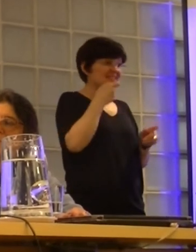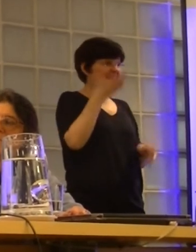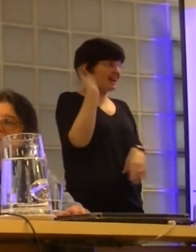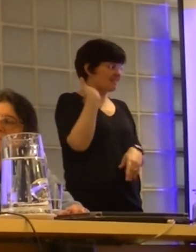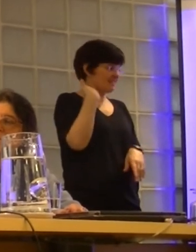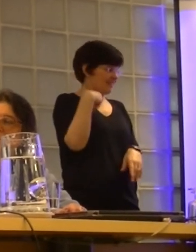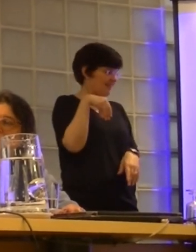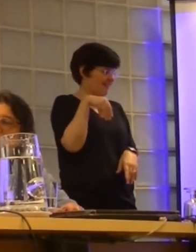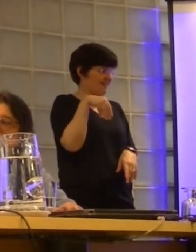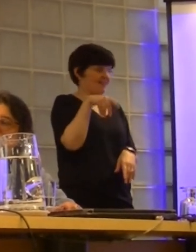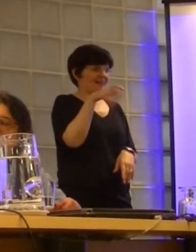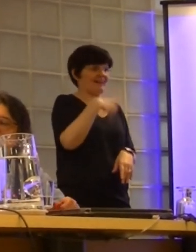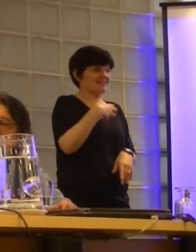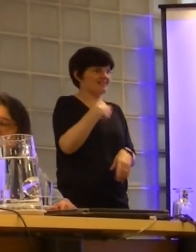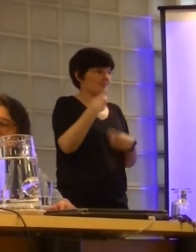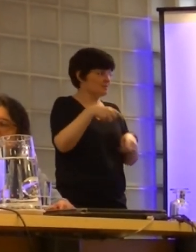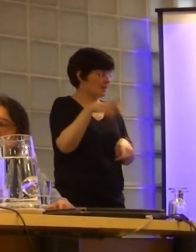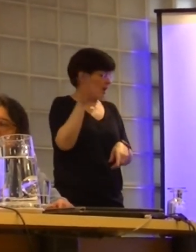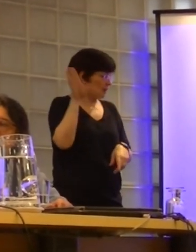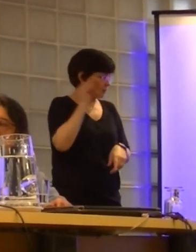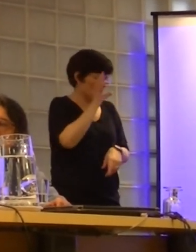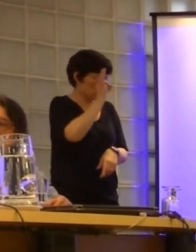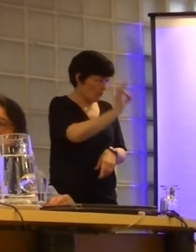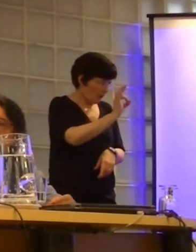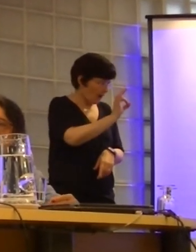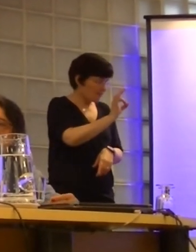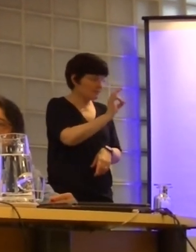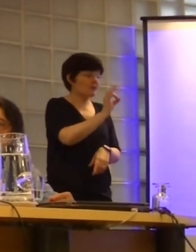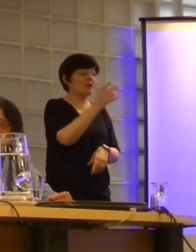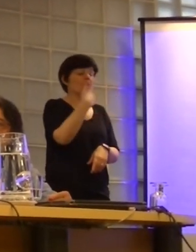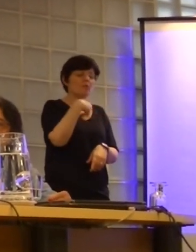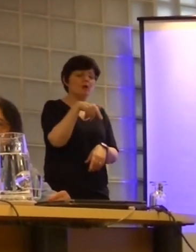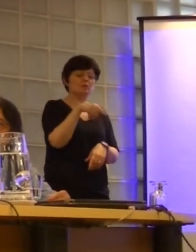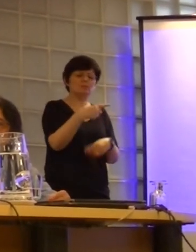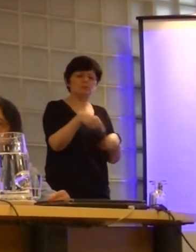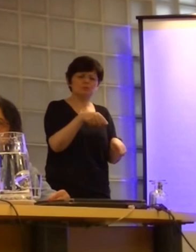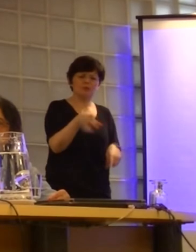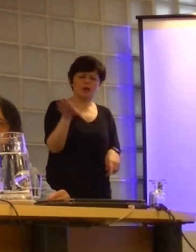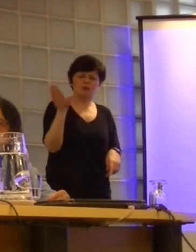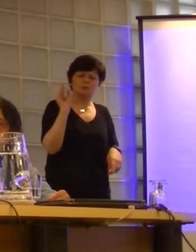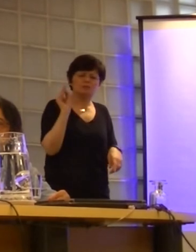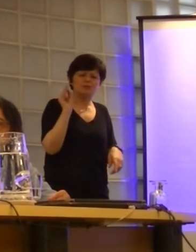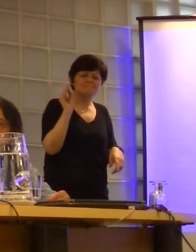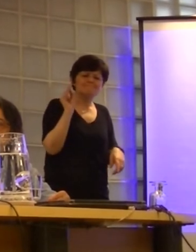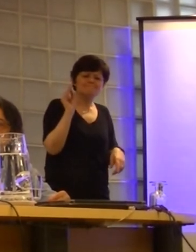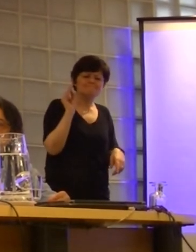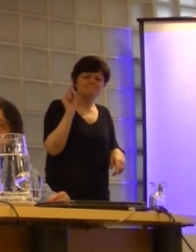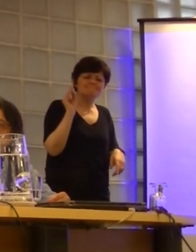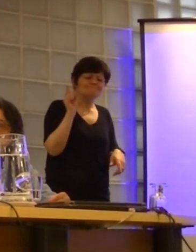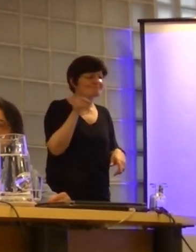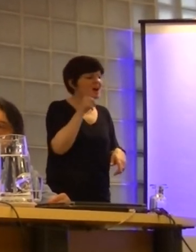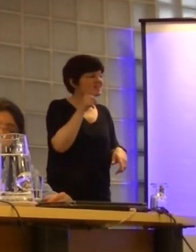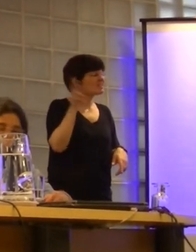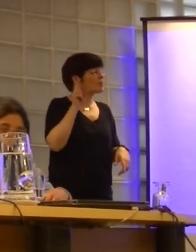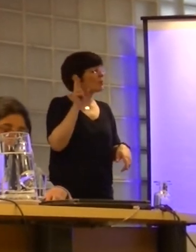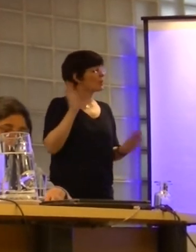ninguna clase de música, esa persona cuando la escucha, esa música le sonaría como si fuera